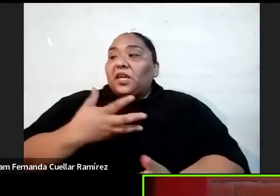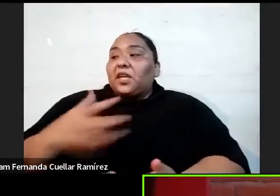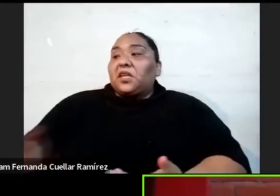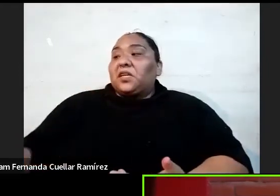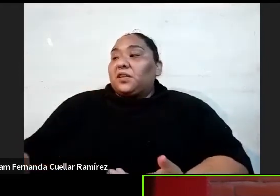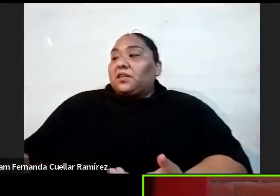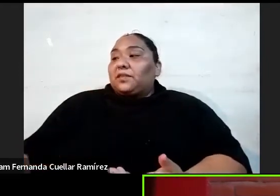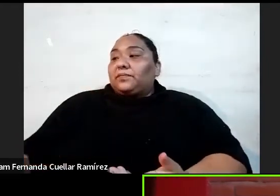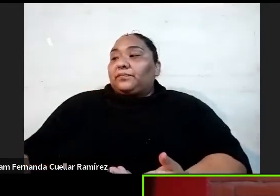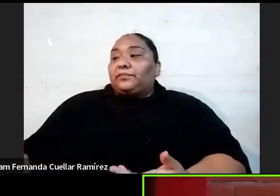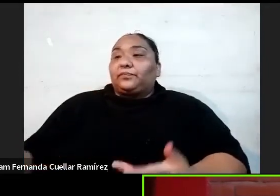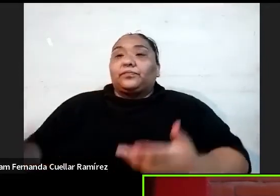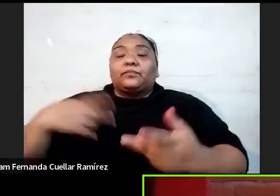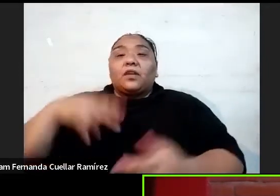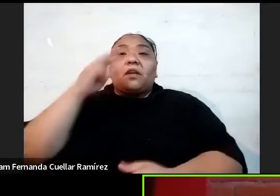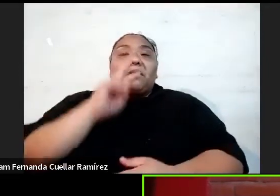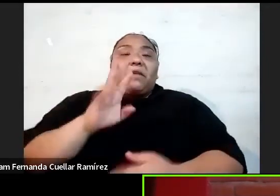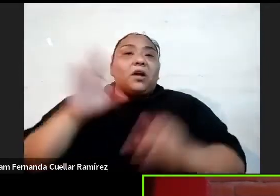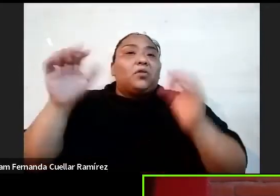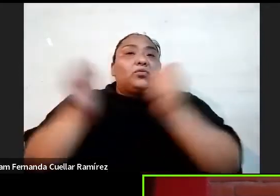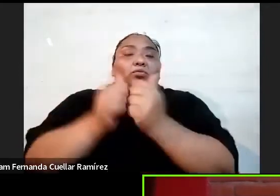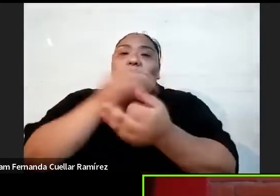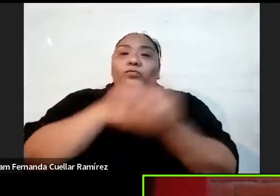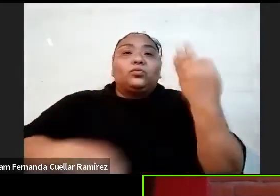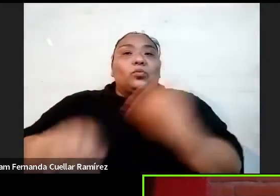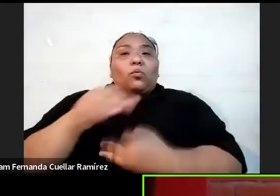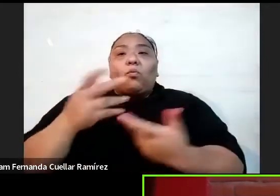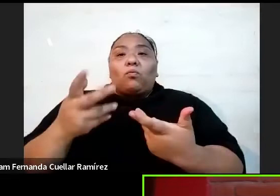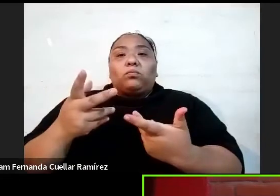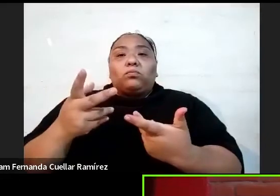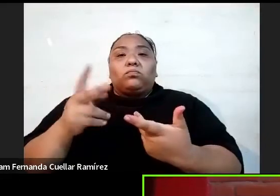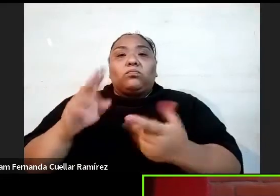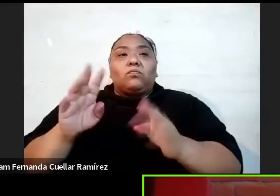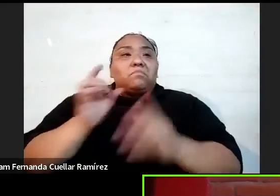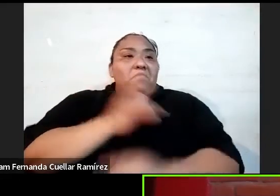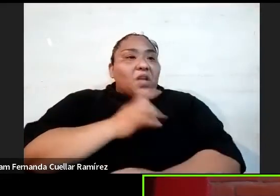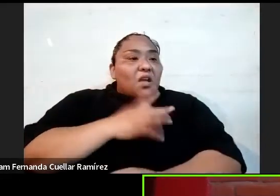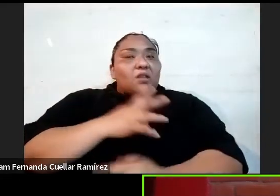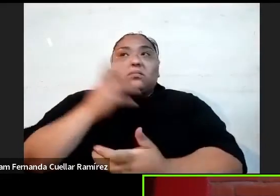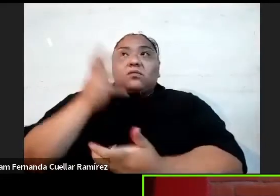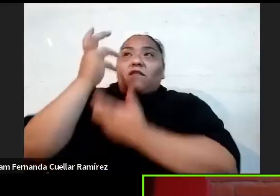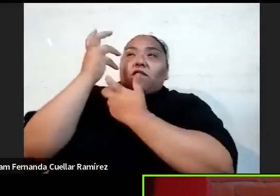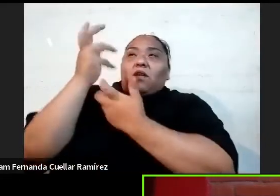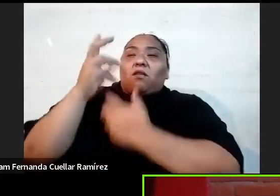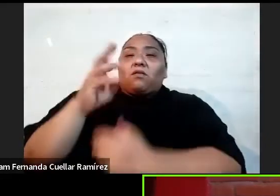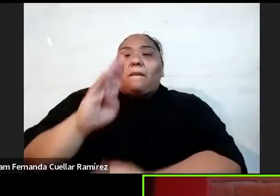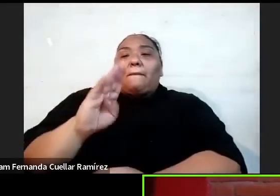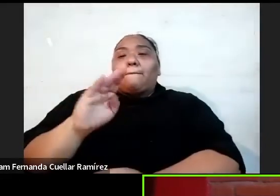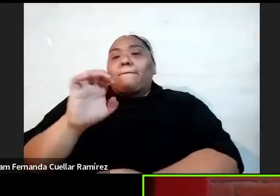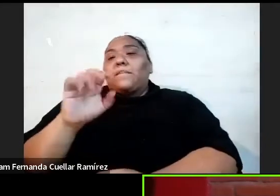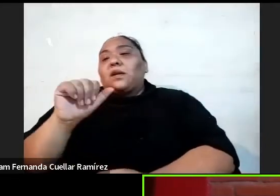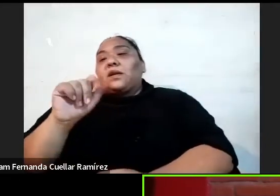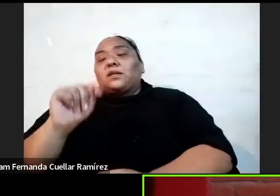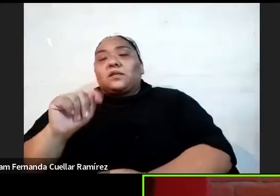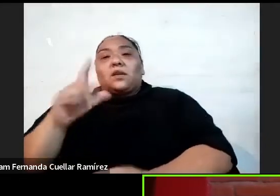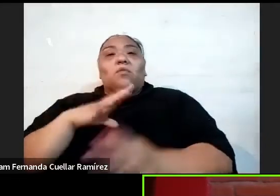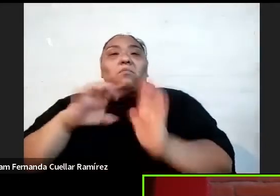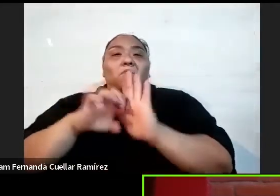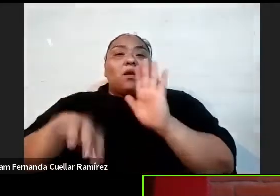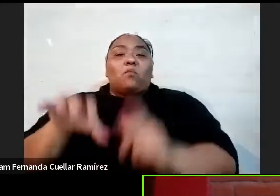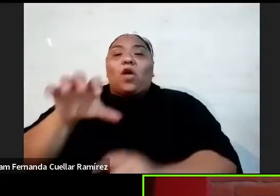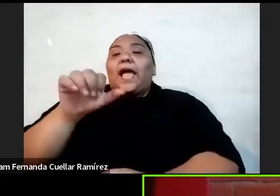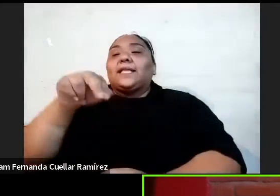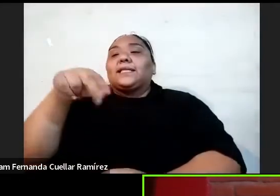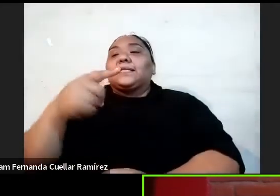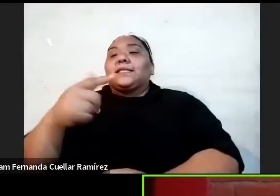lo confesional, con los miedos, está muy influenciada con la poesía beat de Anne Sexton, por ejemplo, que es